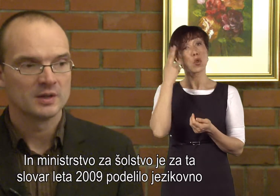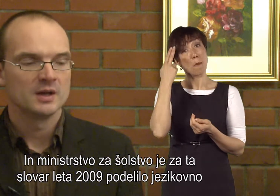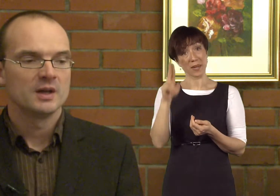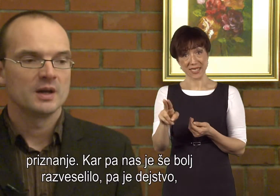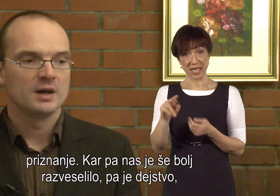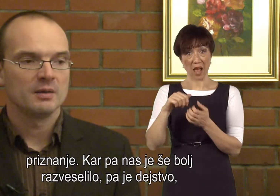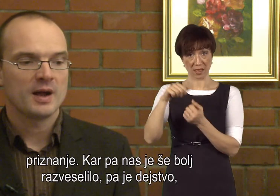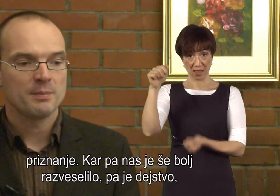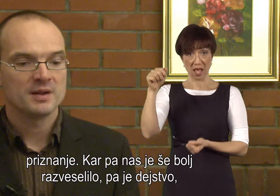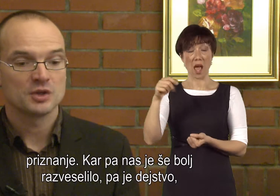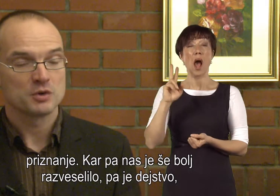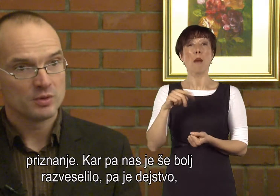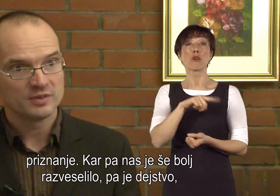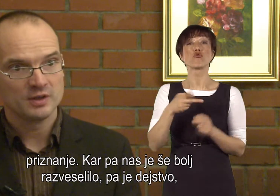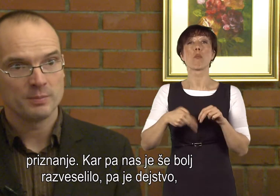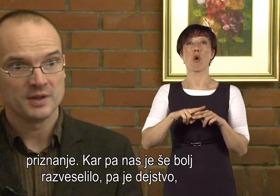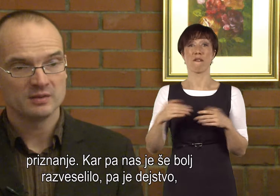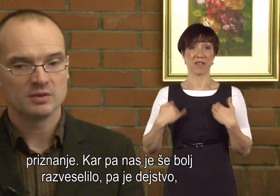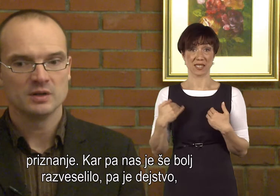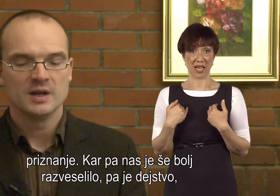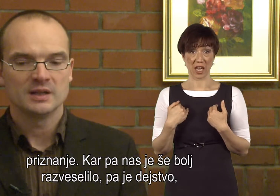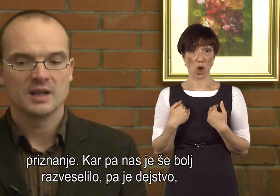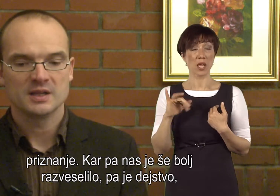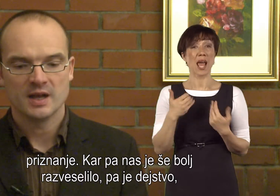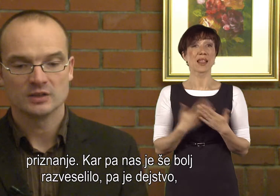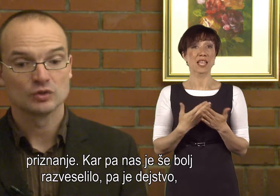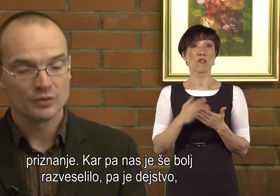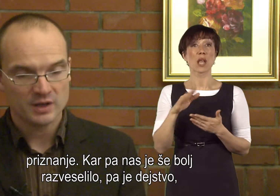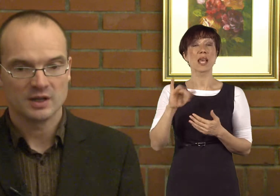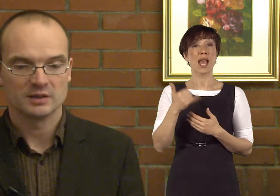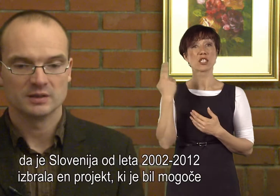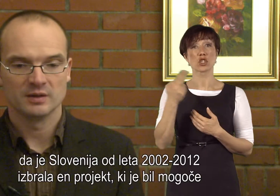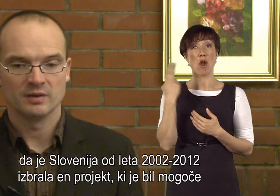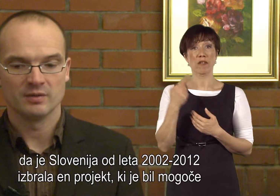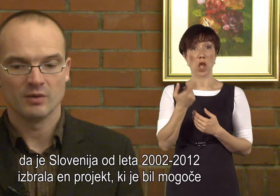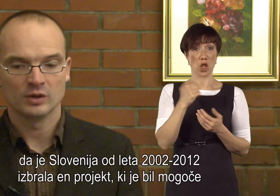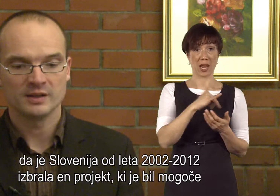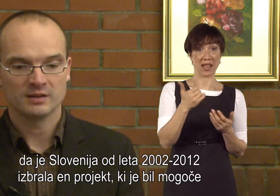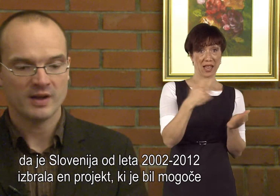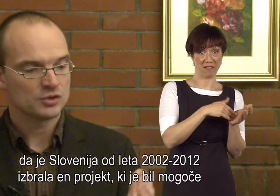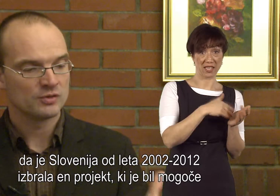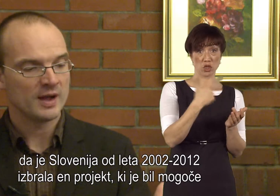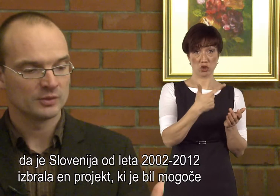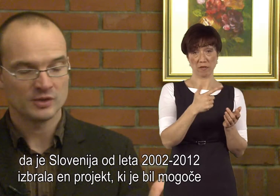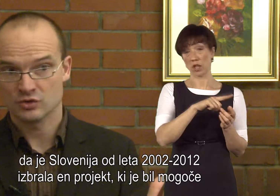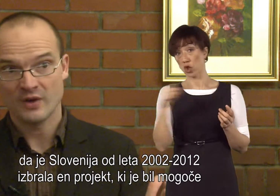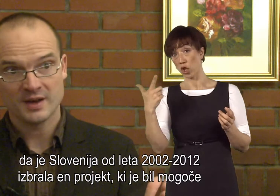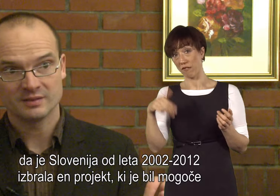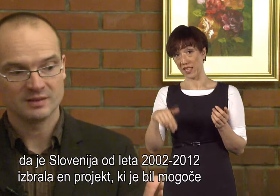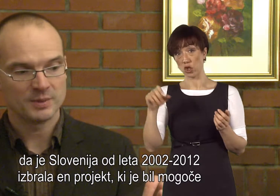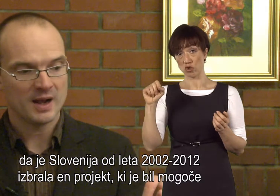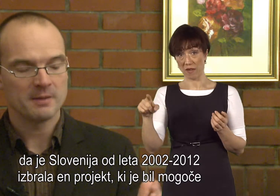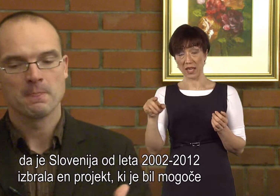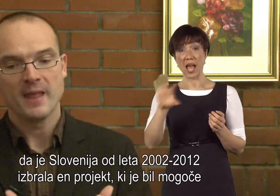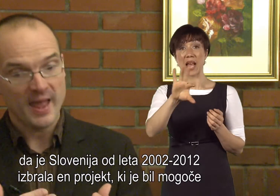priznanje. Kar pa nas je še bolj veselilo, je pa dejstvo, da je Slovenija od leta 2002 do